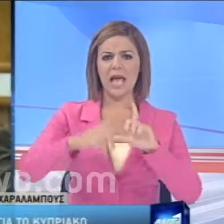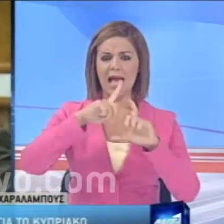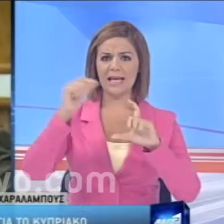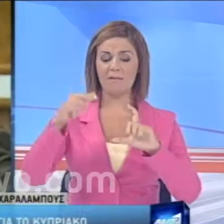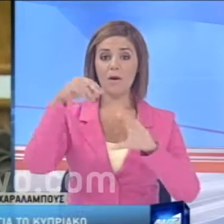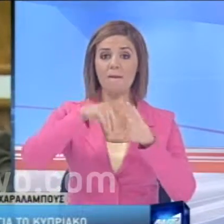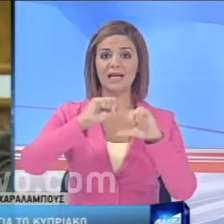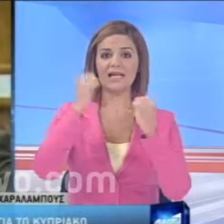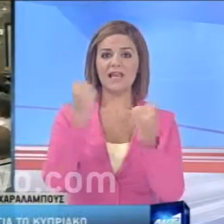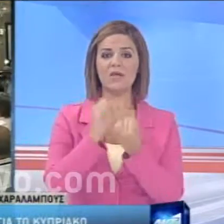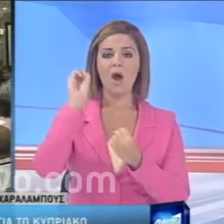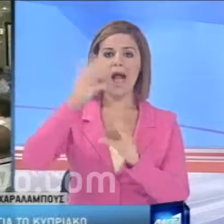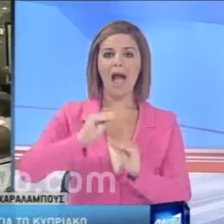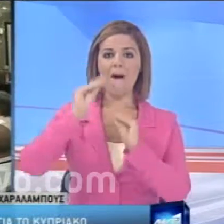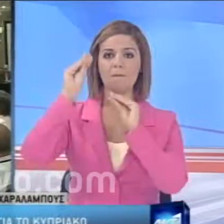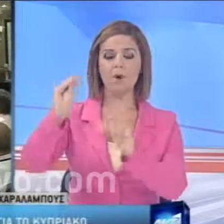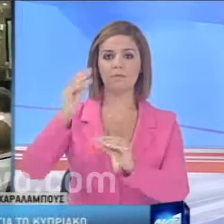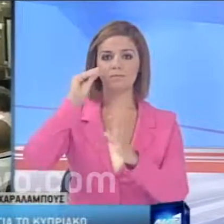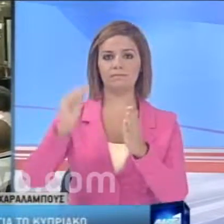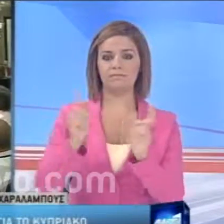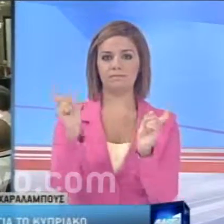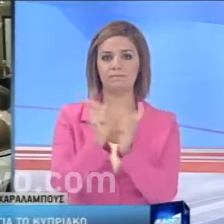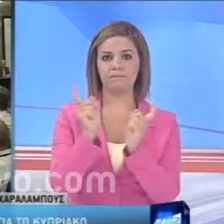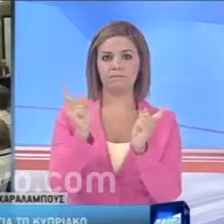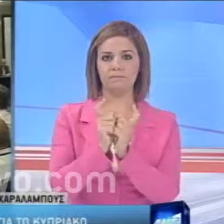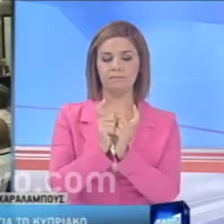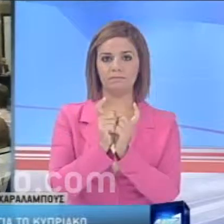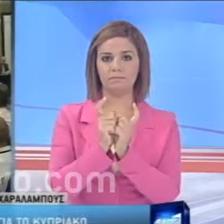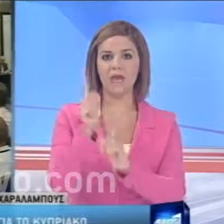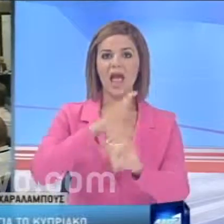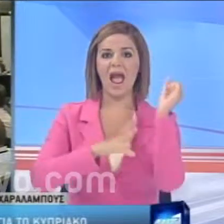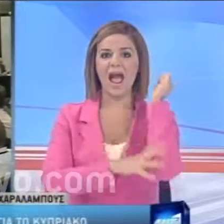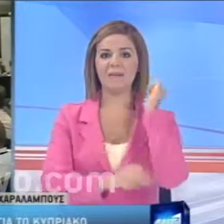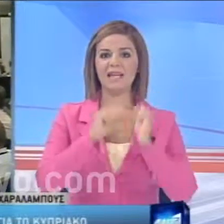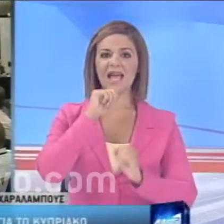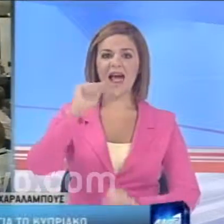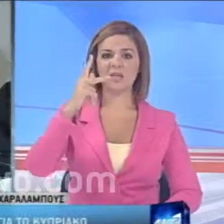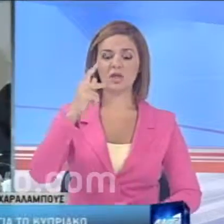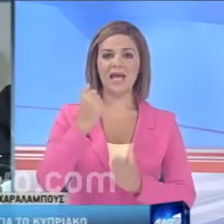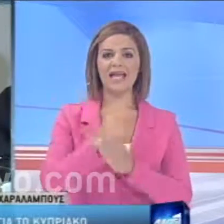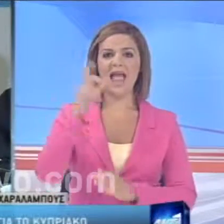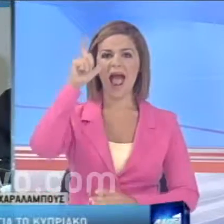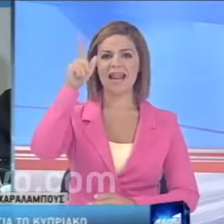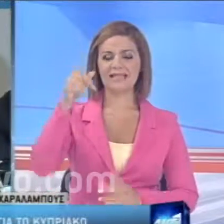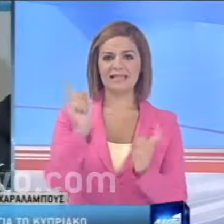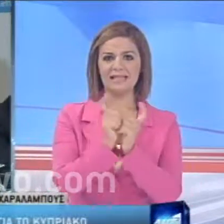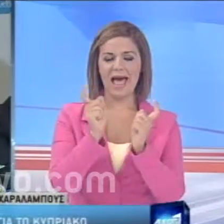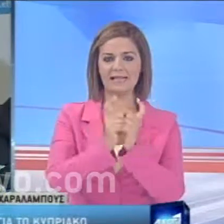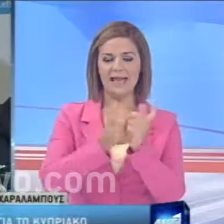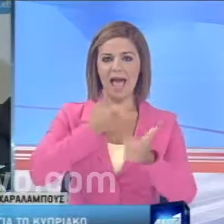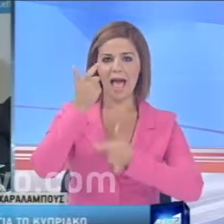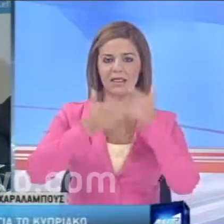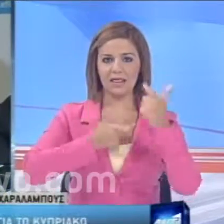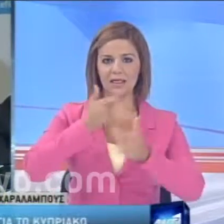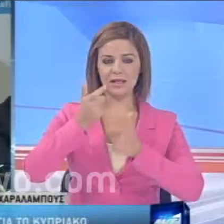Στο συνέδριο των αποδήμων προέκυψε μια αντιπαράθεση μεταξύ του Γενικού Γραμματέα του Ακελάντρου Κυπριανού και του Νίκου Αναστασιάδη, Προέδρου του